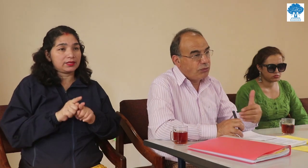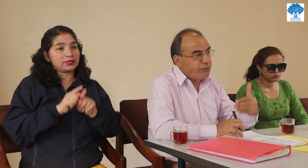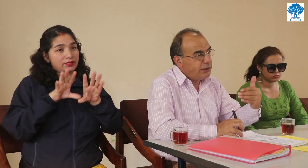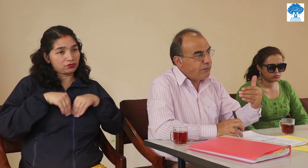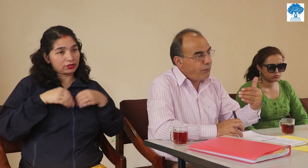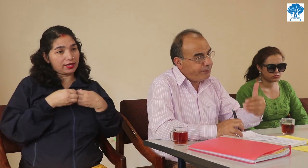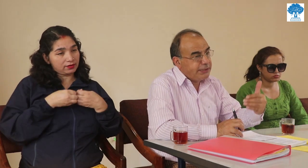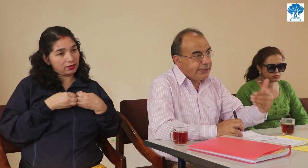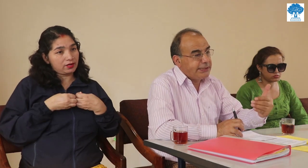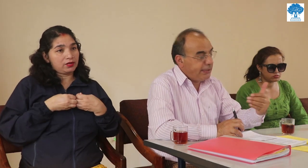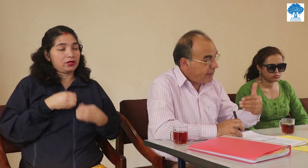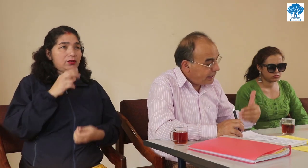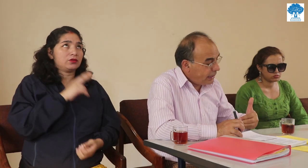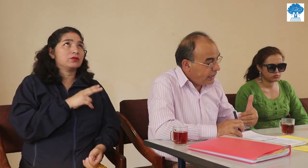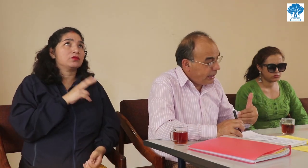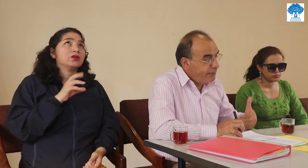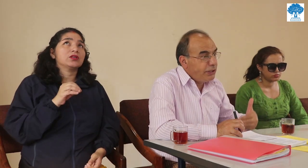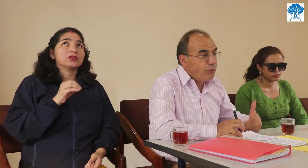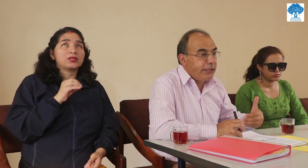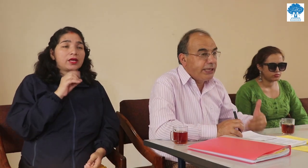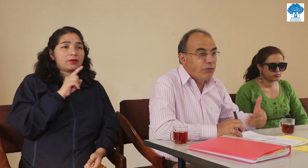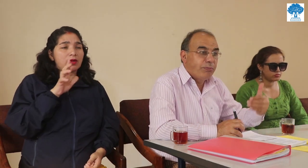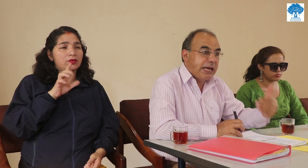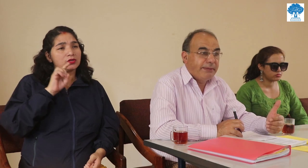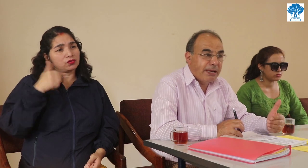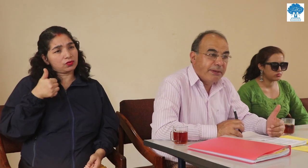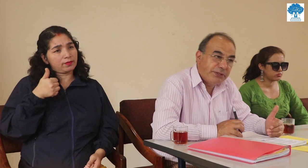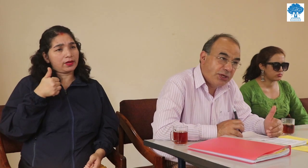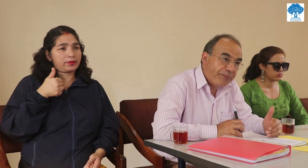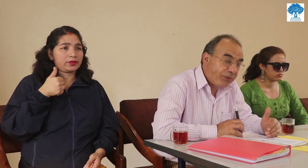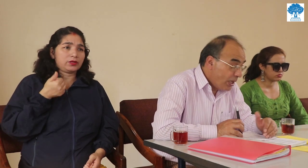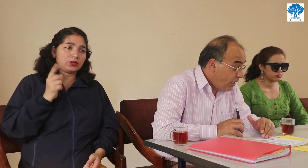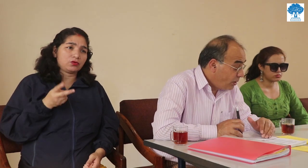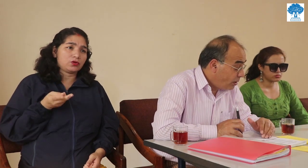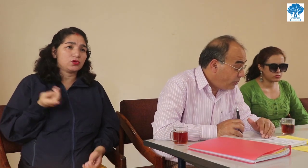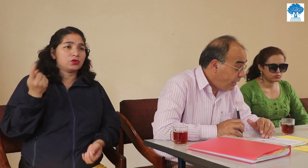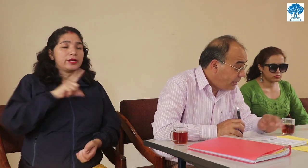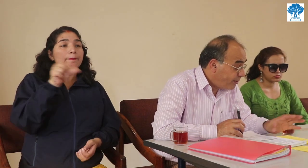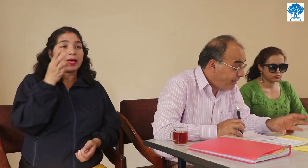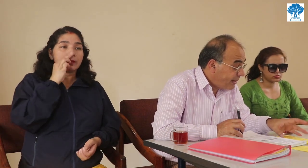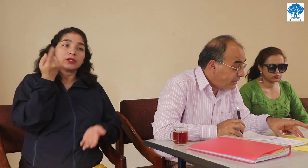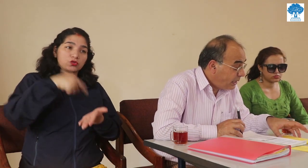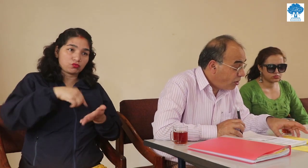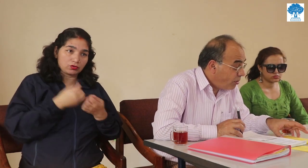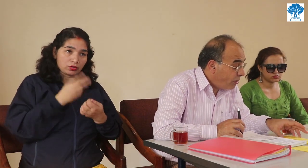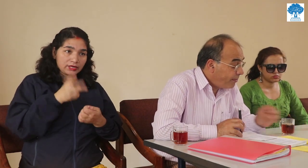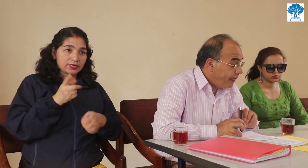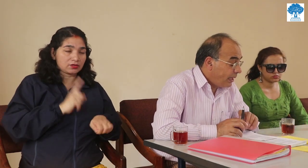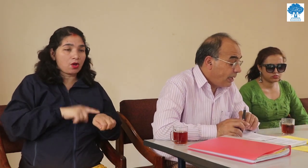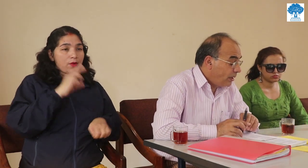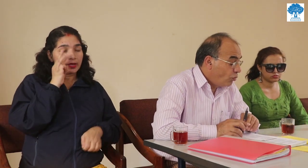गरेर 2015-16 चाहिँ एभ्री न्युबर्न केयरको प्लान नेपालमा पनि छ र त्यही समयमा चाहिँ